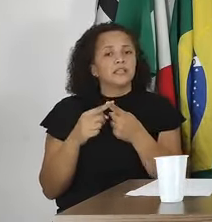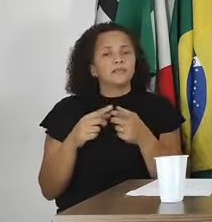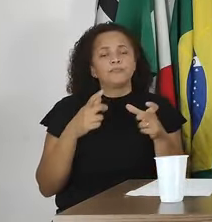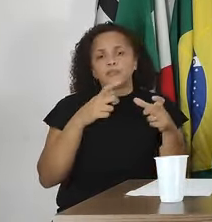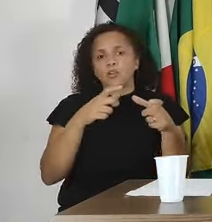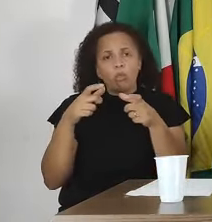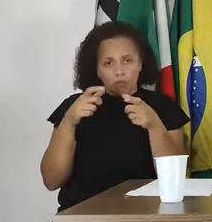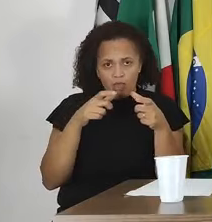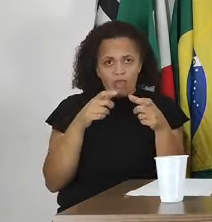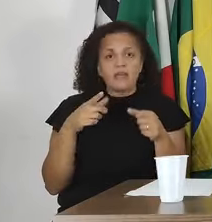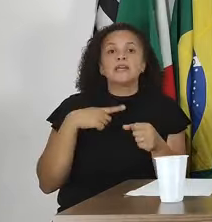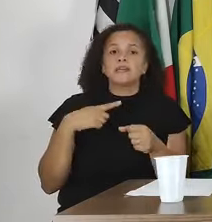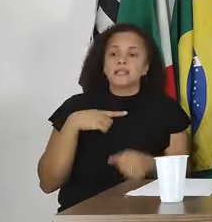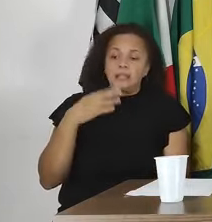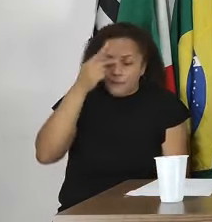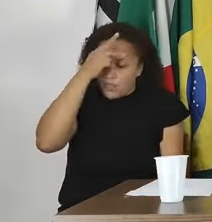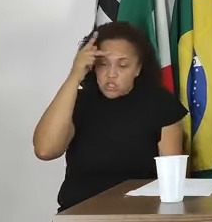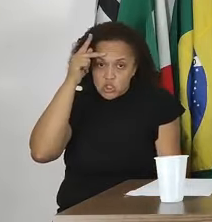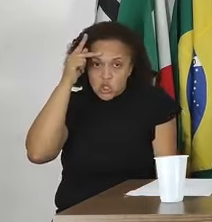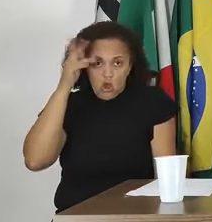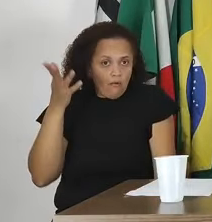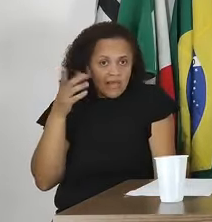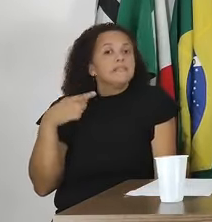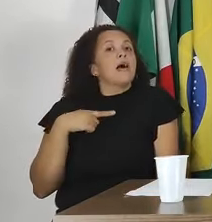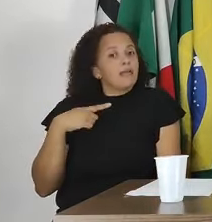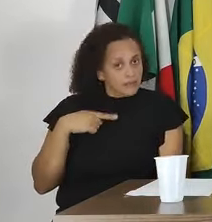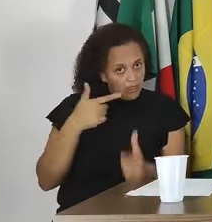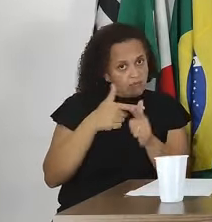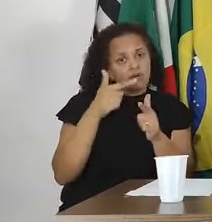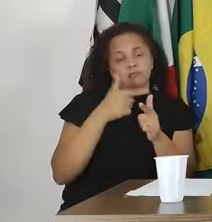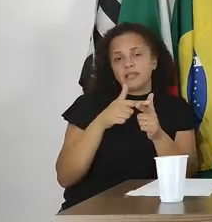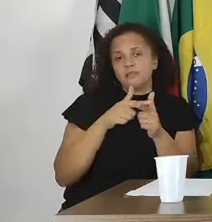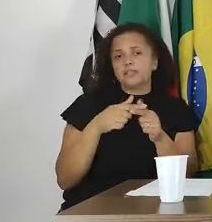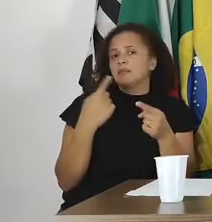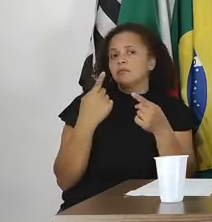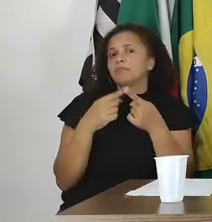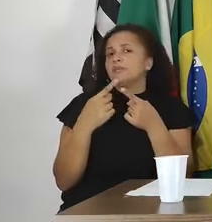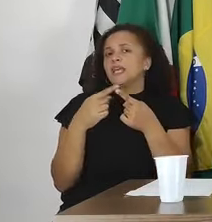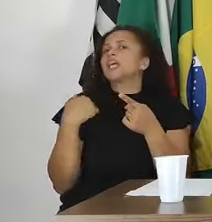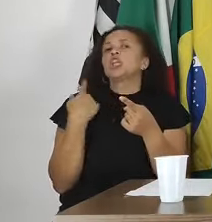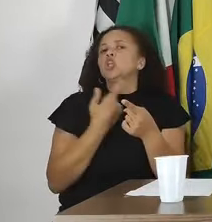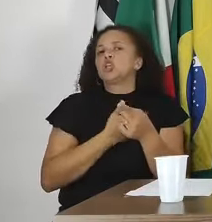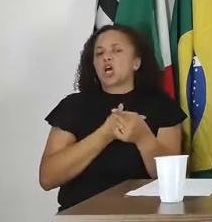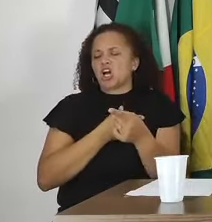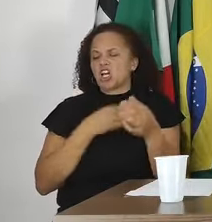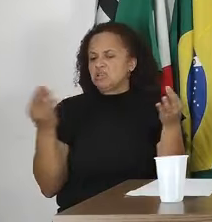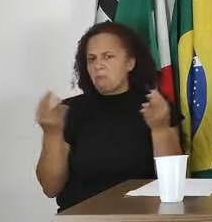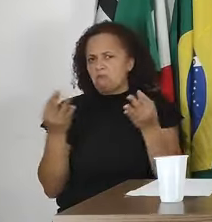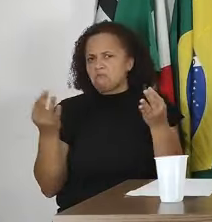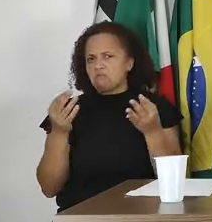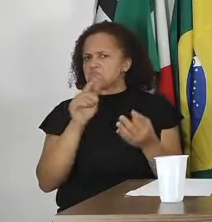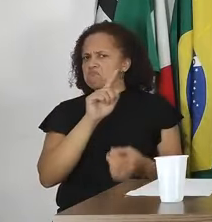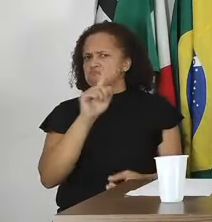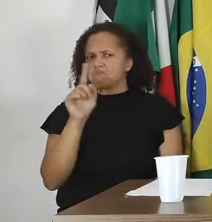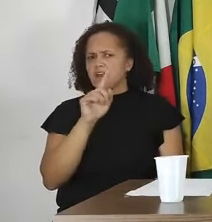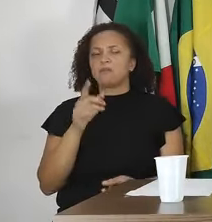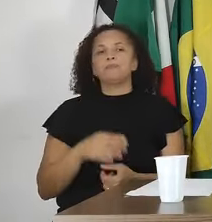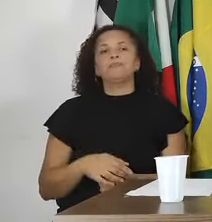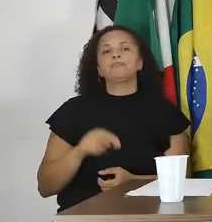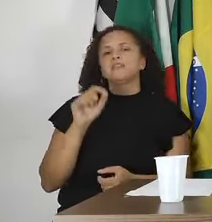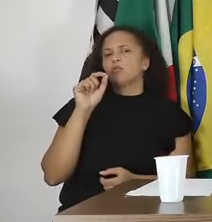há problemas, né? Nós somos imperfeitos. Então, foi aquilo que eu te falei. Muitas vezes a igreja está para